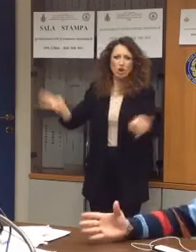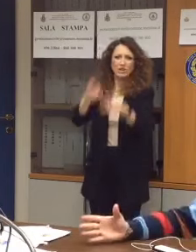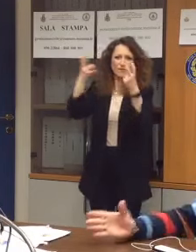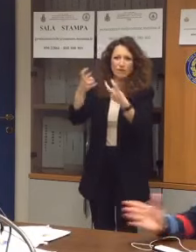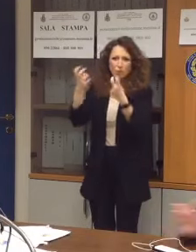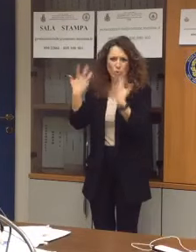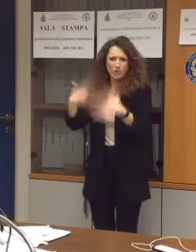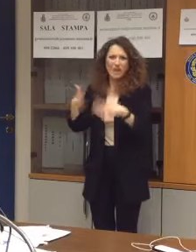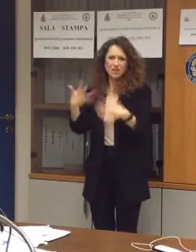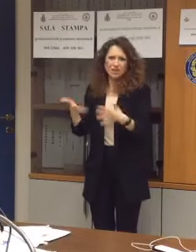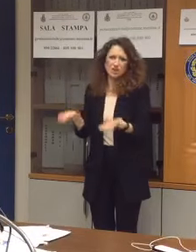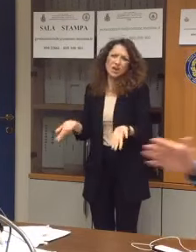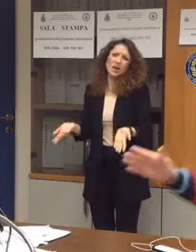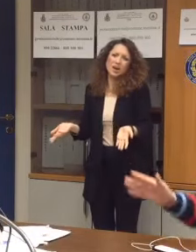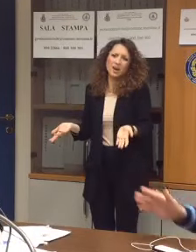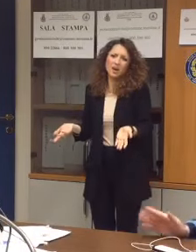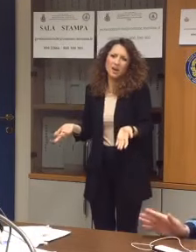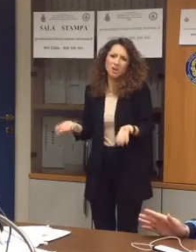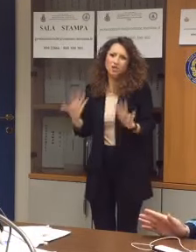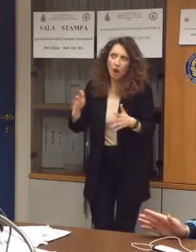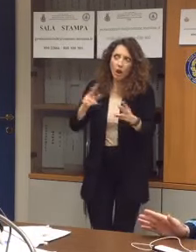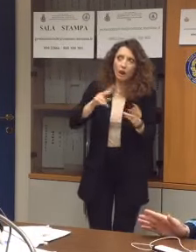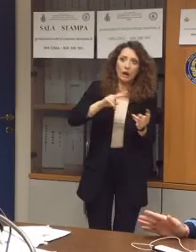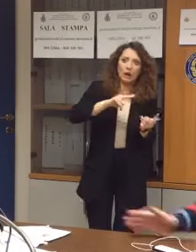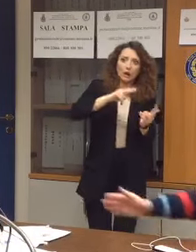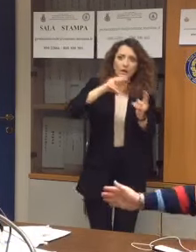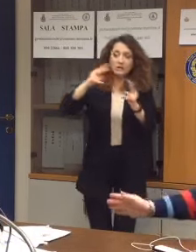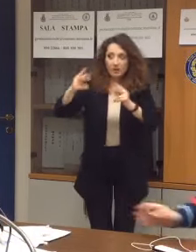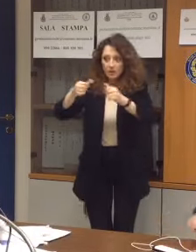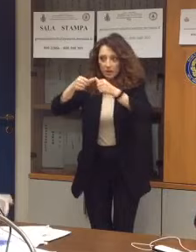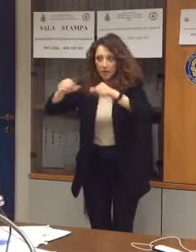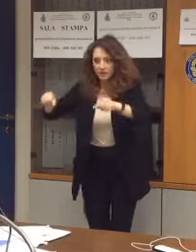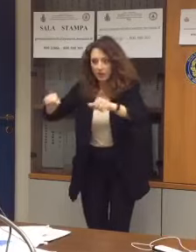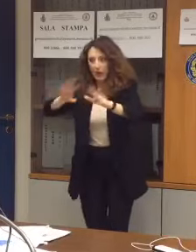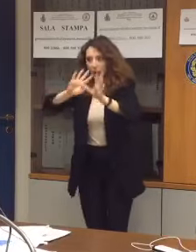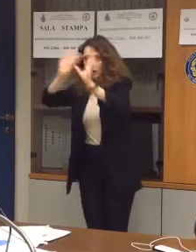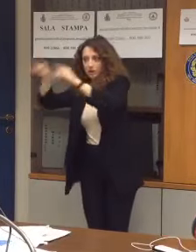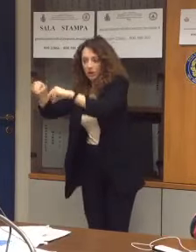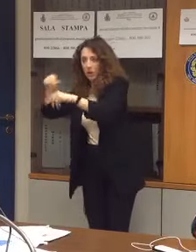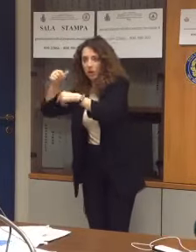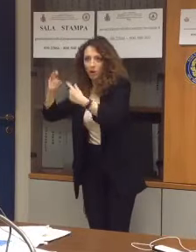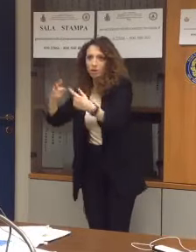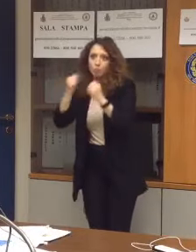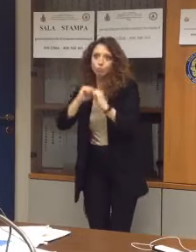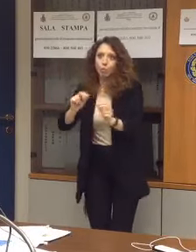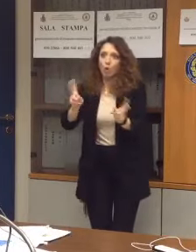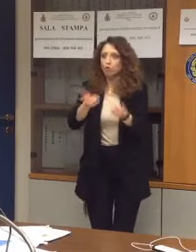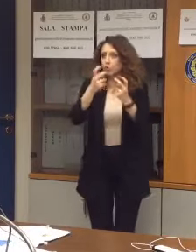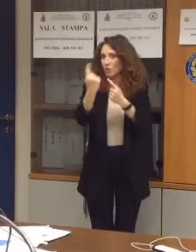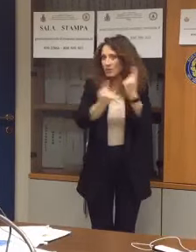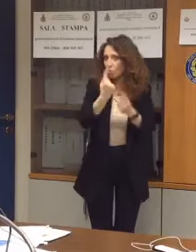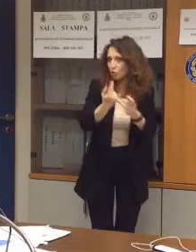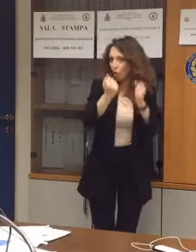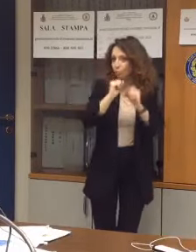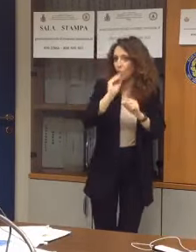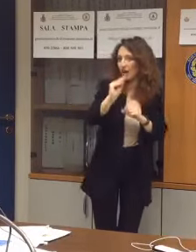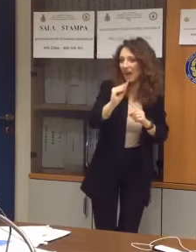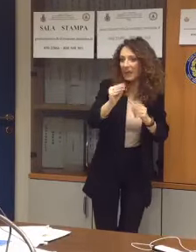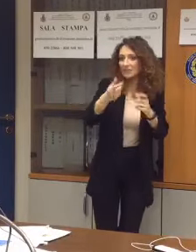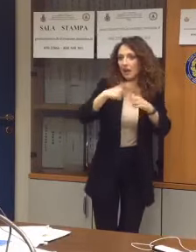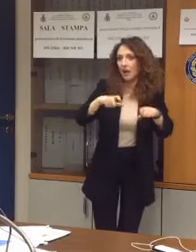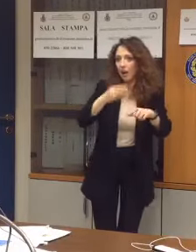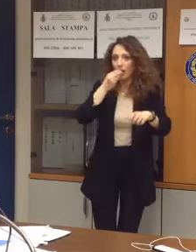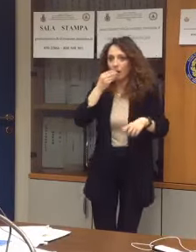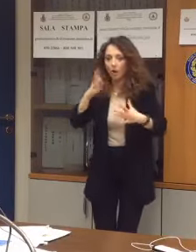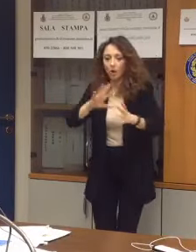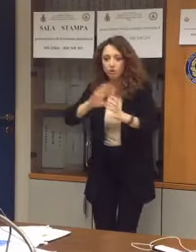le operazioni, a muoversi. E a sdoppiarsi. Fra l'altro, sindaco, noi abbiamo detto che quando ci sono delle